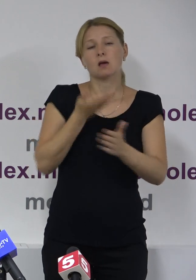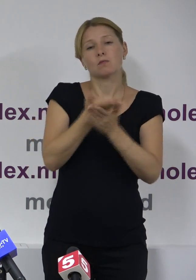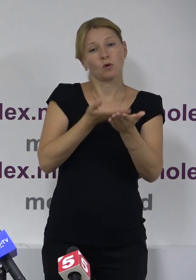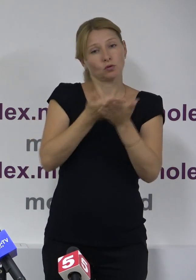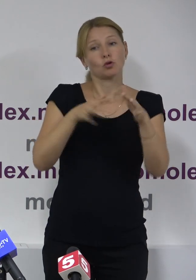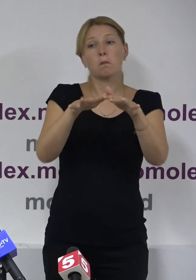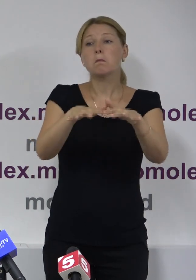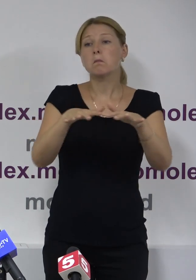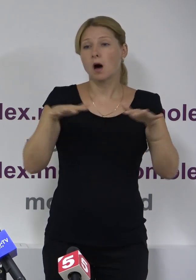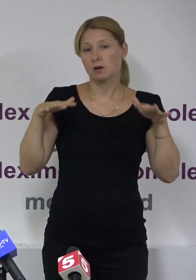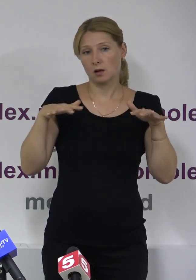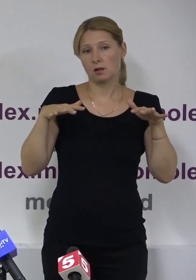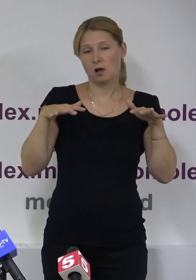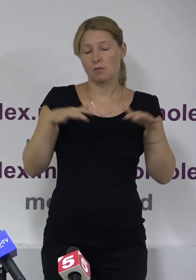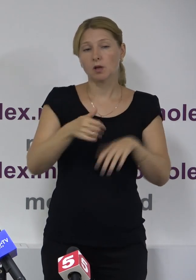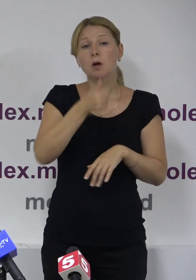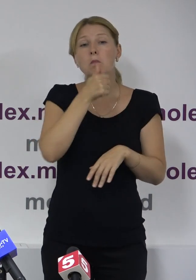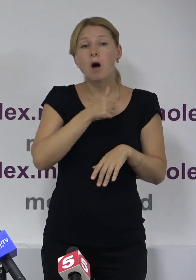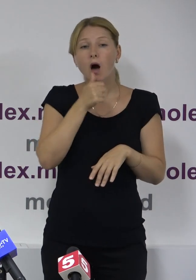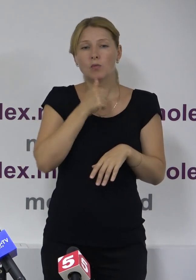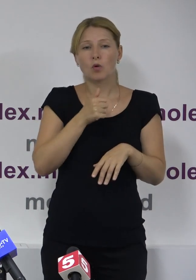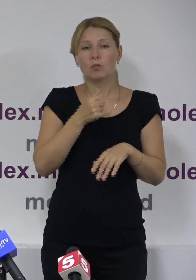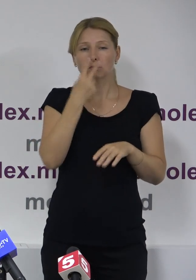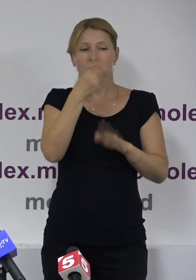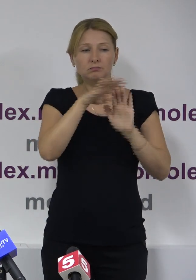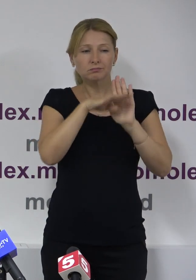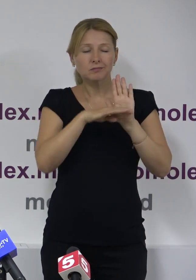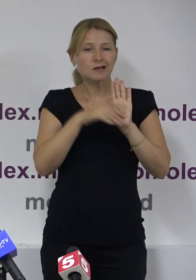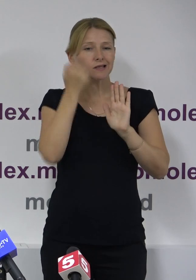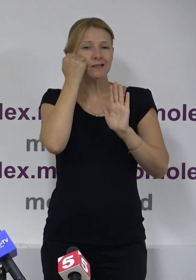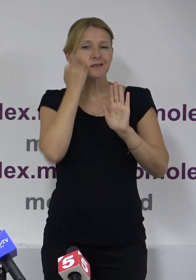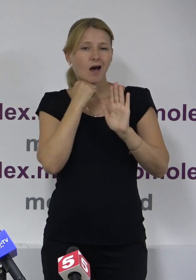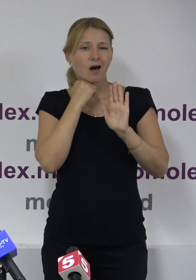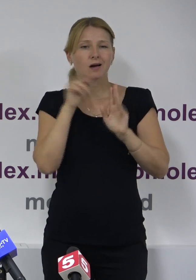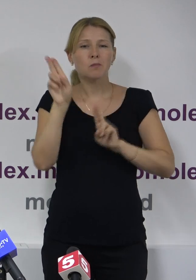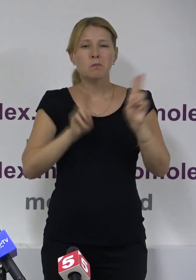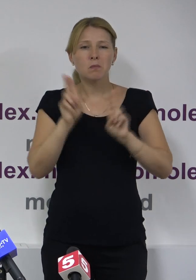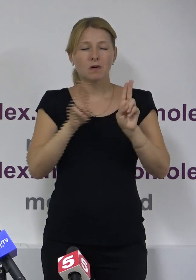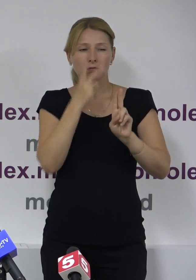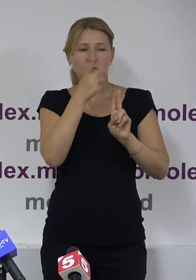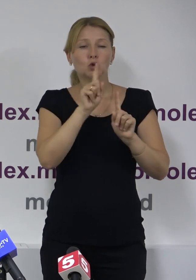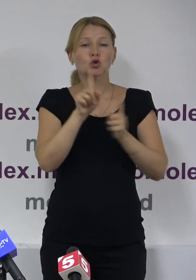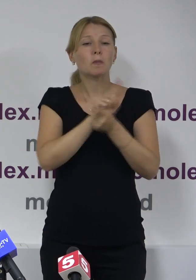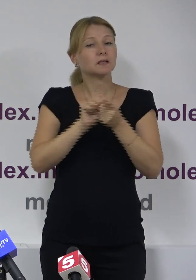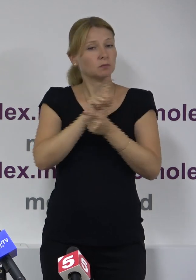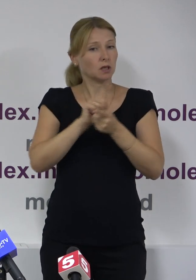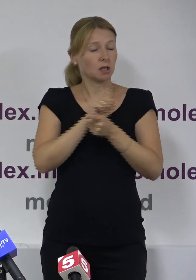Parlamentul atunci când a încercat să revină la cele vechi opțiuni pentru a modifica codul